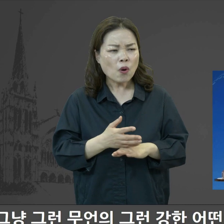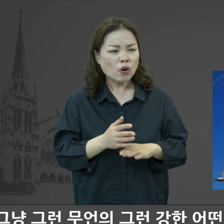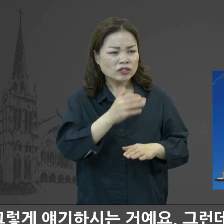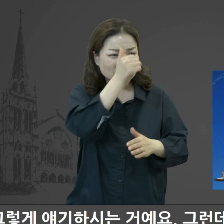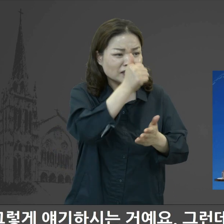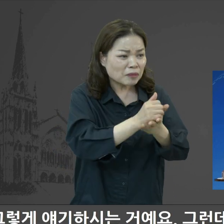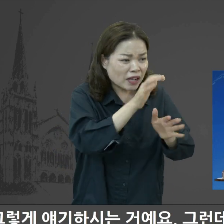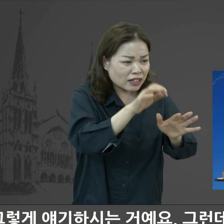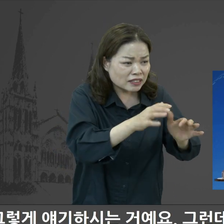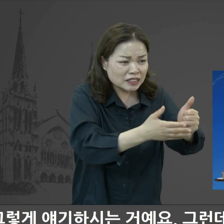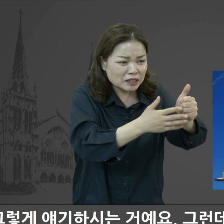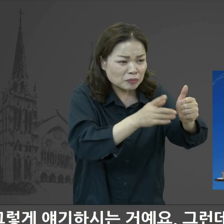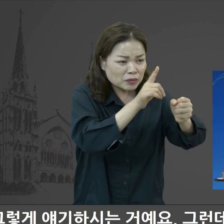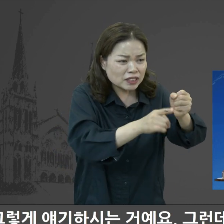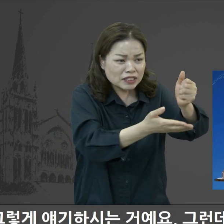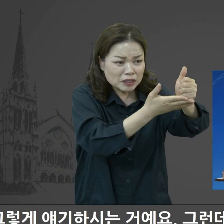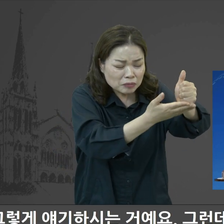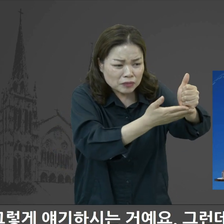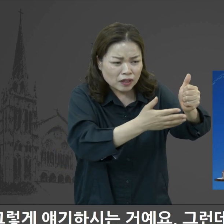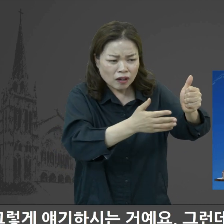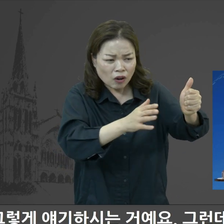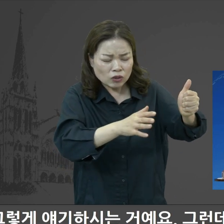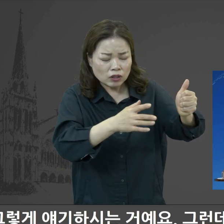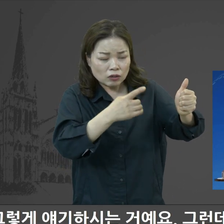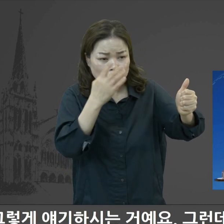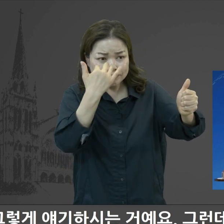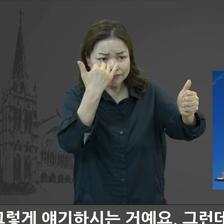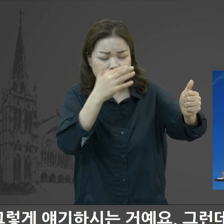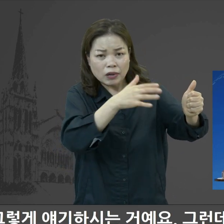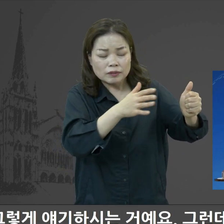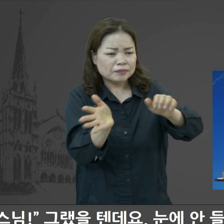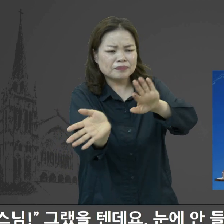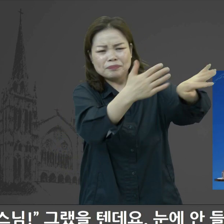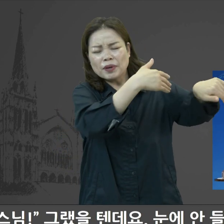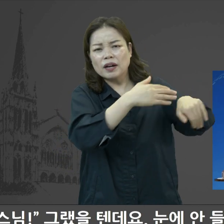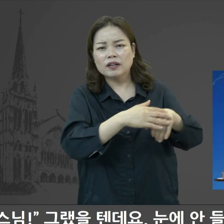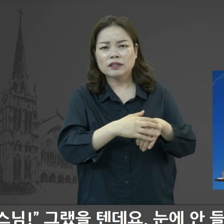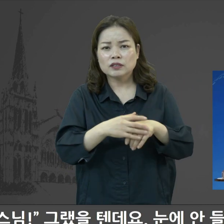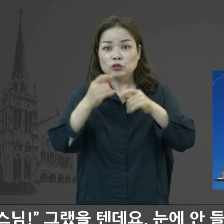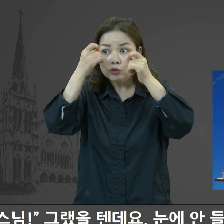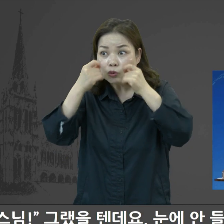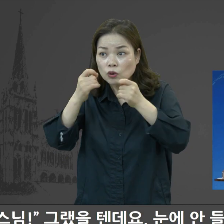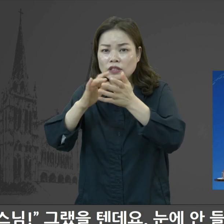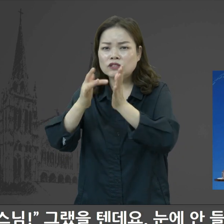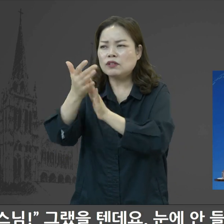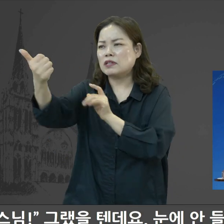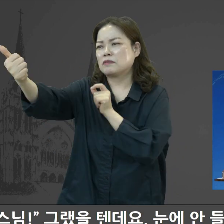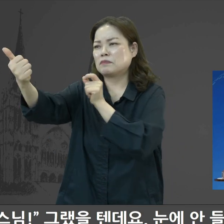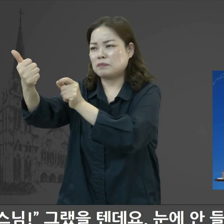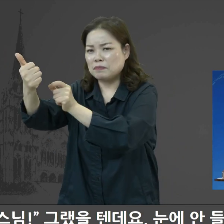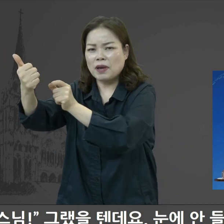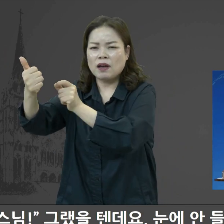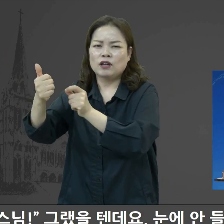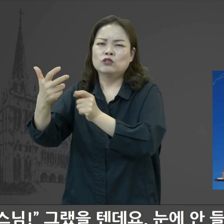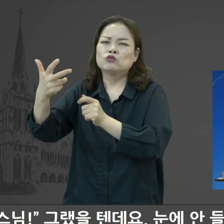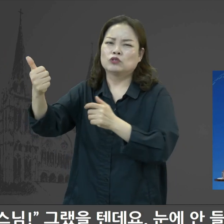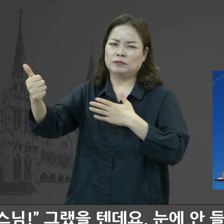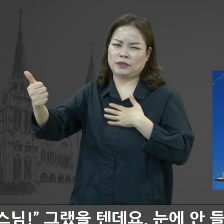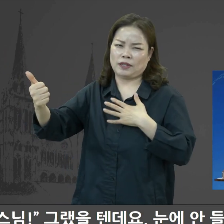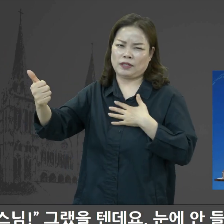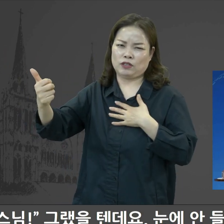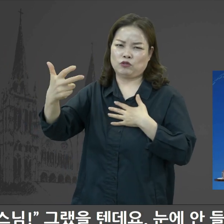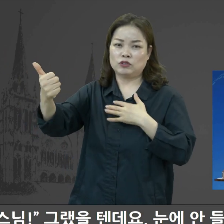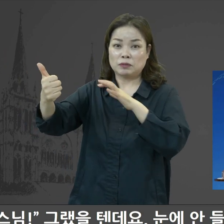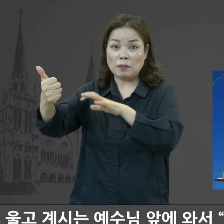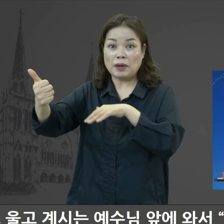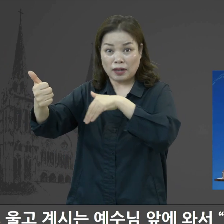스님 그랬을 텐데요, 눈에 안 들어와요. 그래서 고개를 확 돌리고 울고 계시는 예수님 앞에 와서 주님 제가 이제 주님